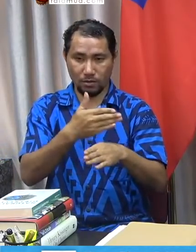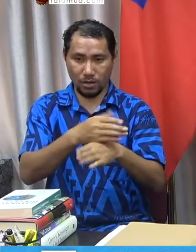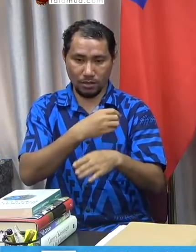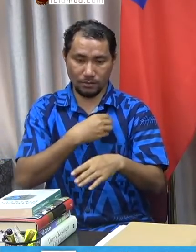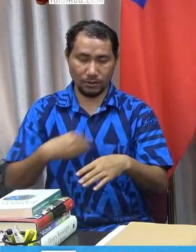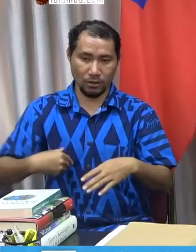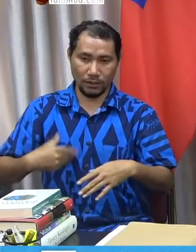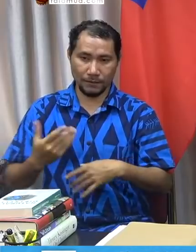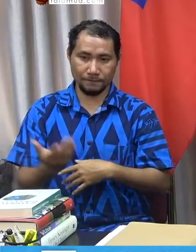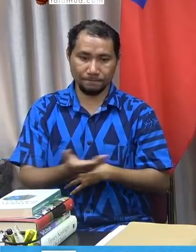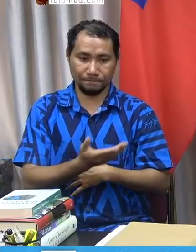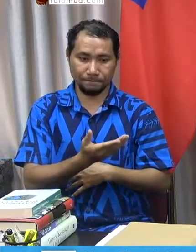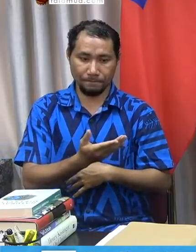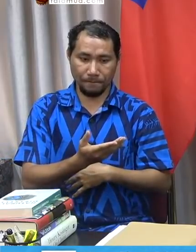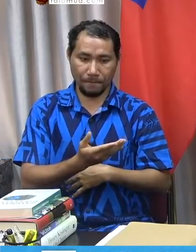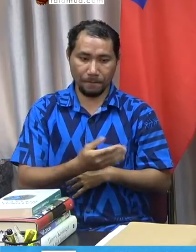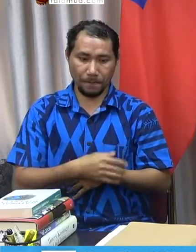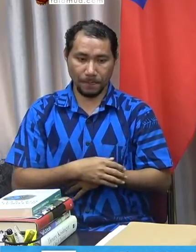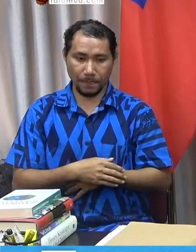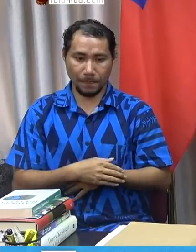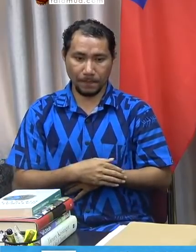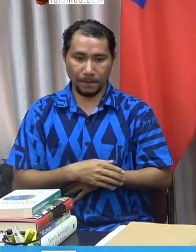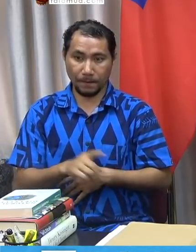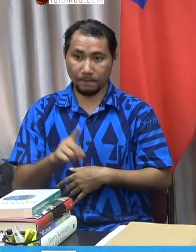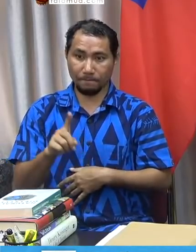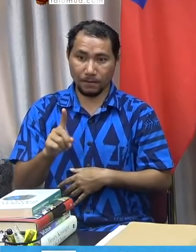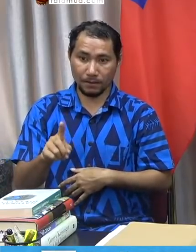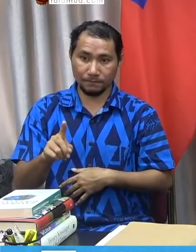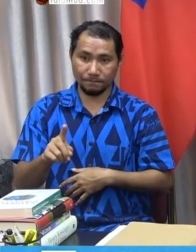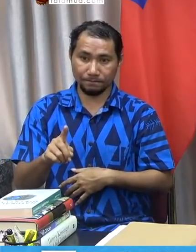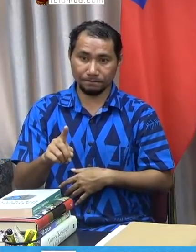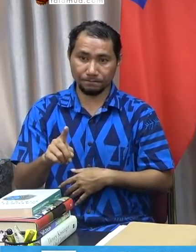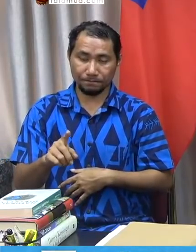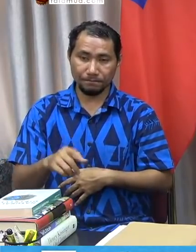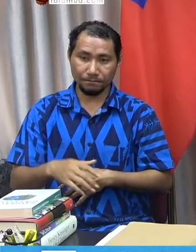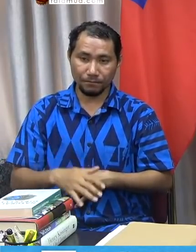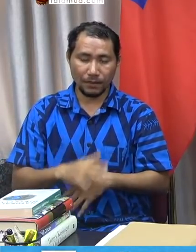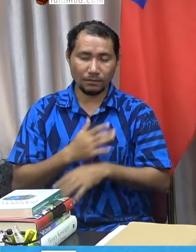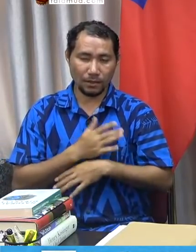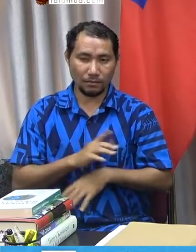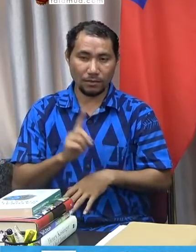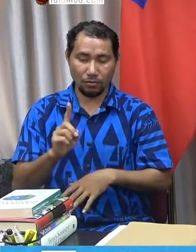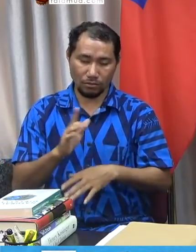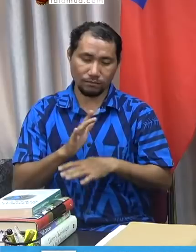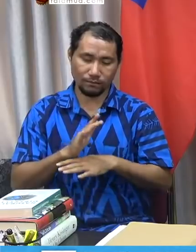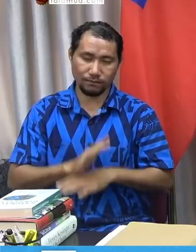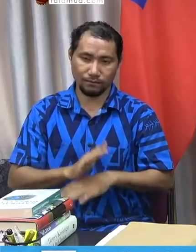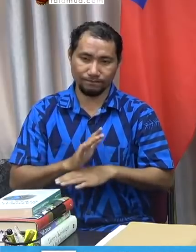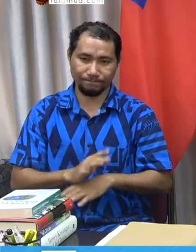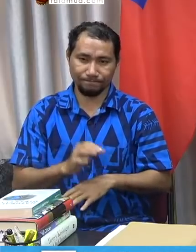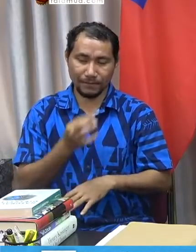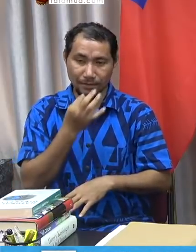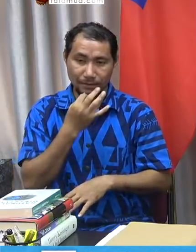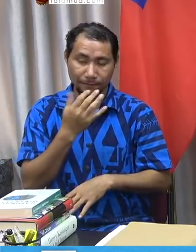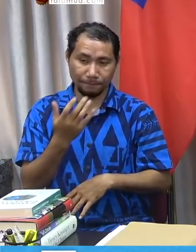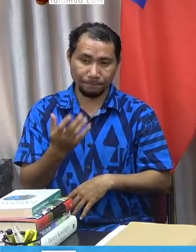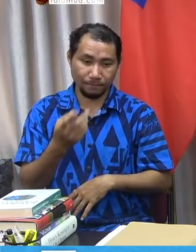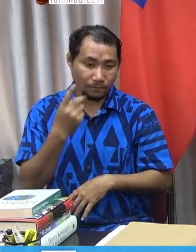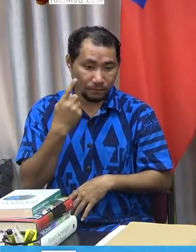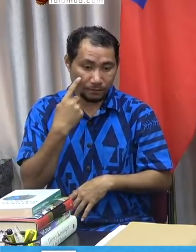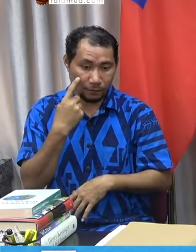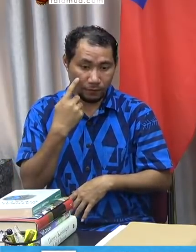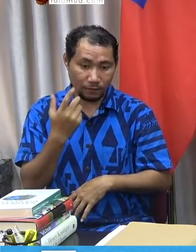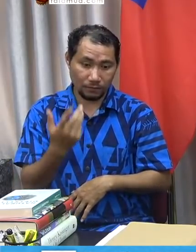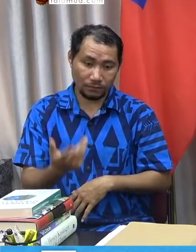Ai peita. Ia e pe mana umia lava le anganga se i ono sai te isi. Se i va ai o